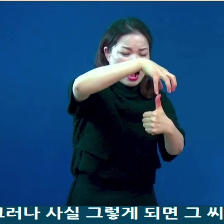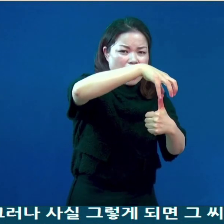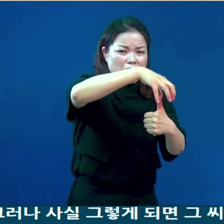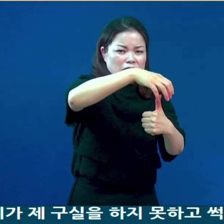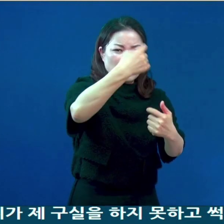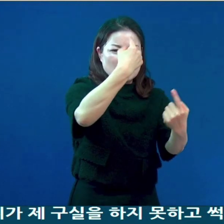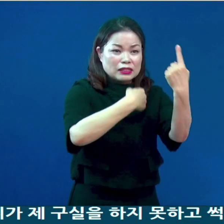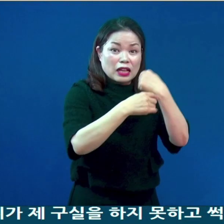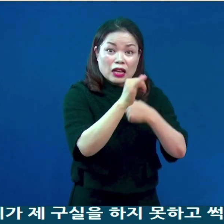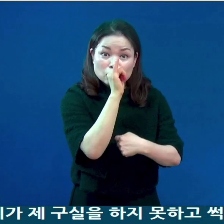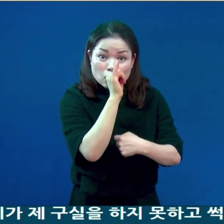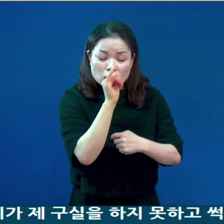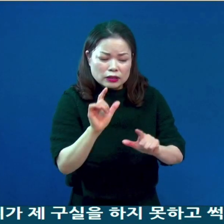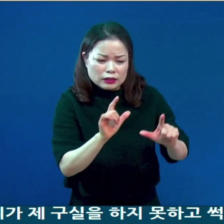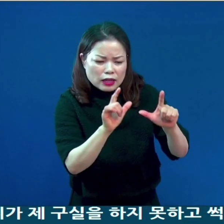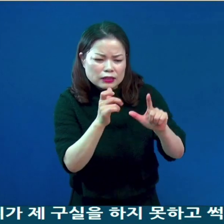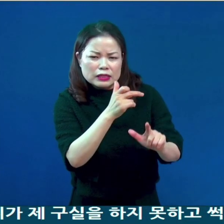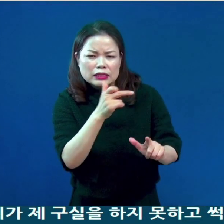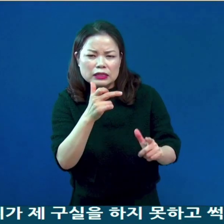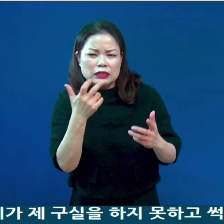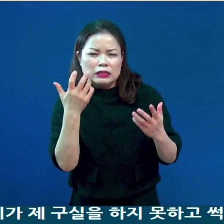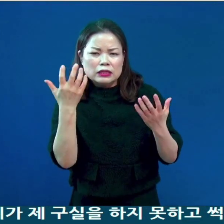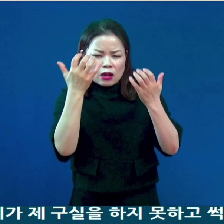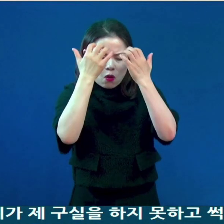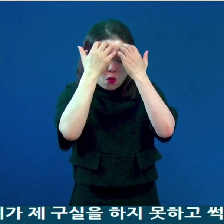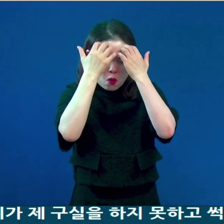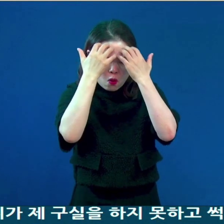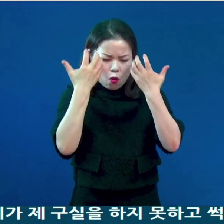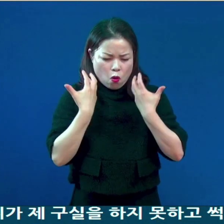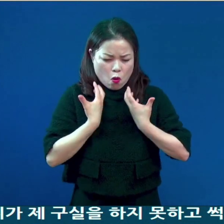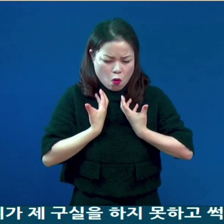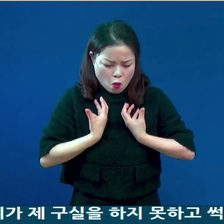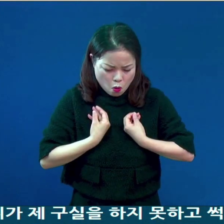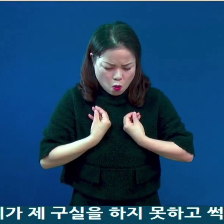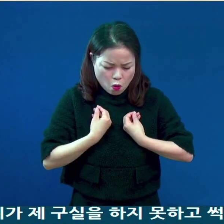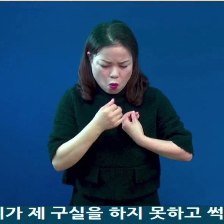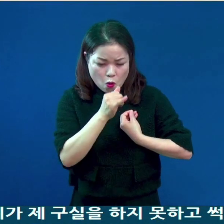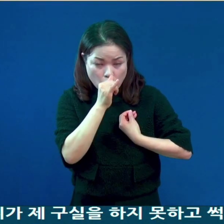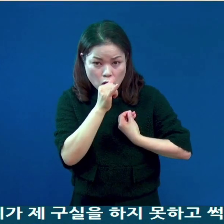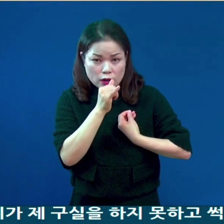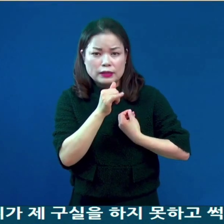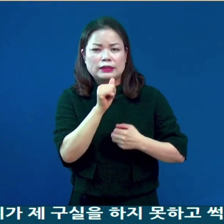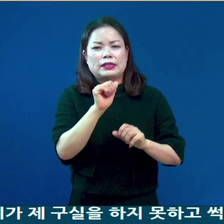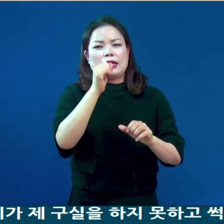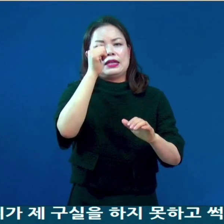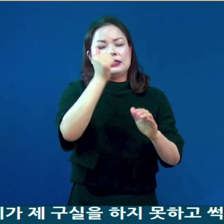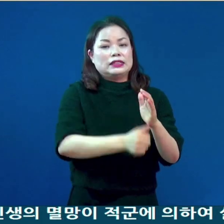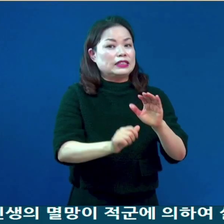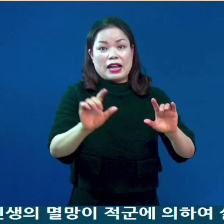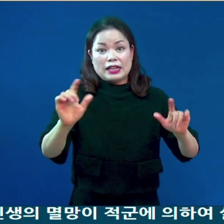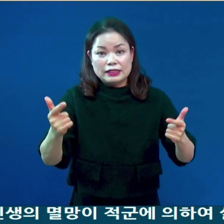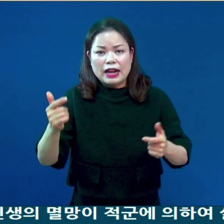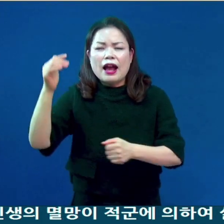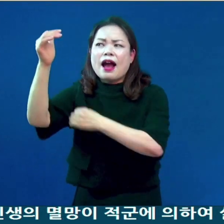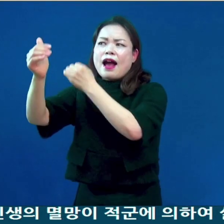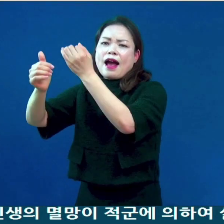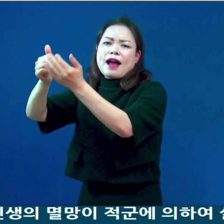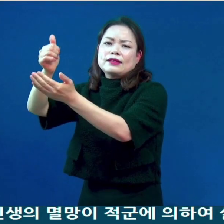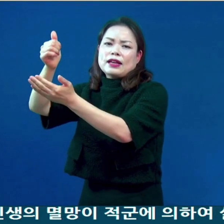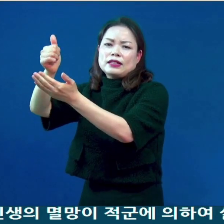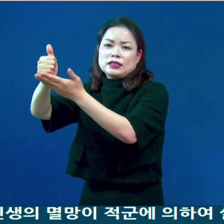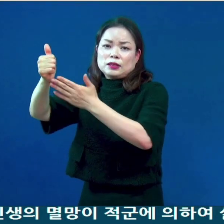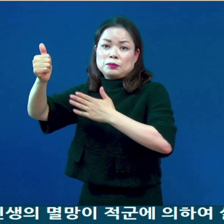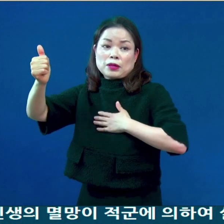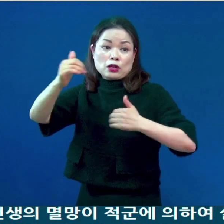보는 것, 내 삶 속에 큰 시련이 생기는 것, 그래서 그 시련에 지는 것이 멸망이 아니라 하나님이